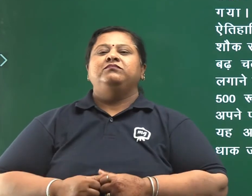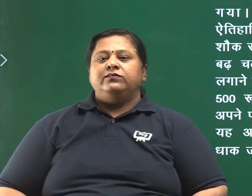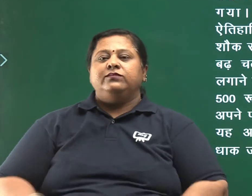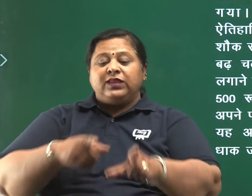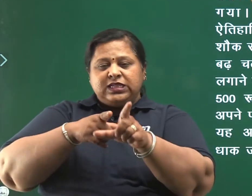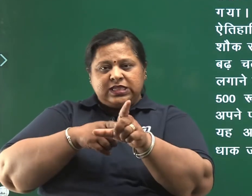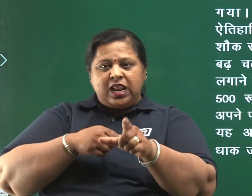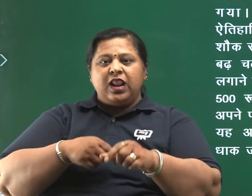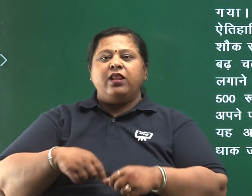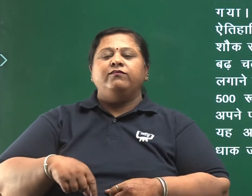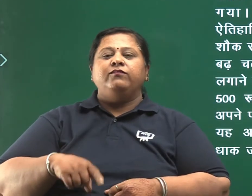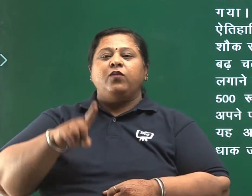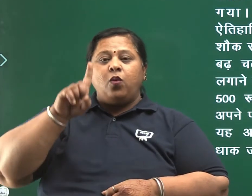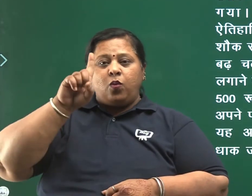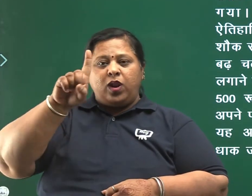सन